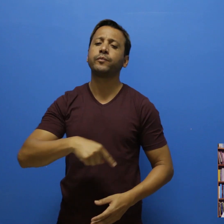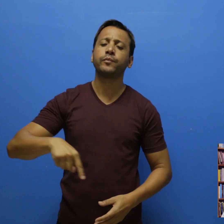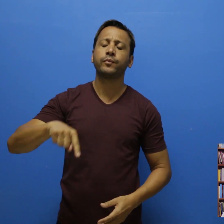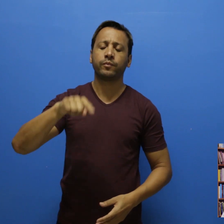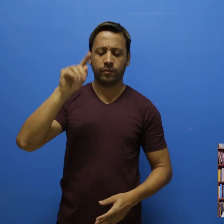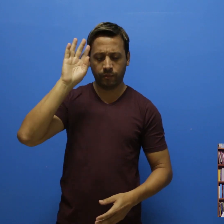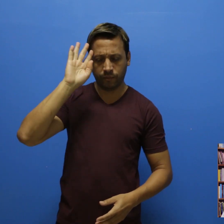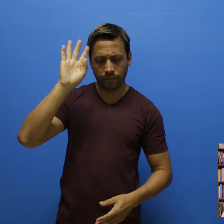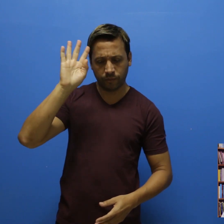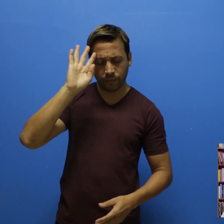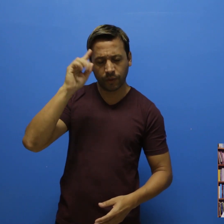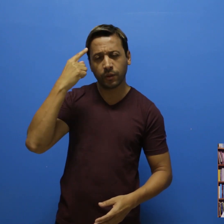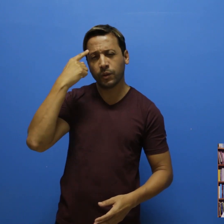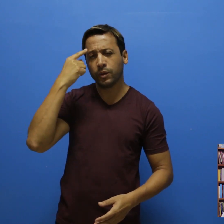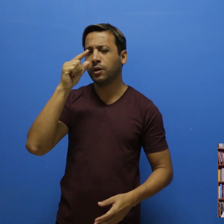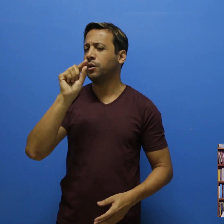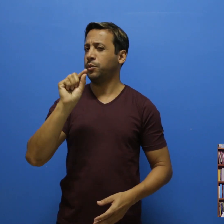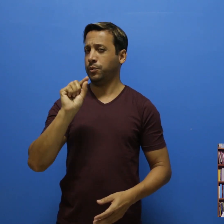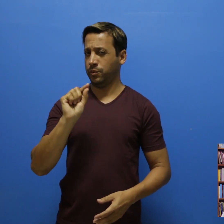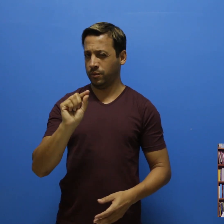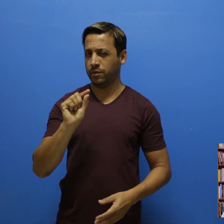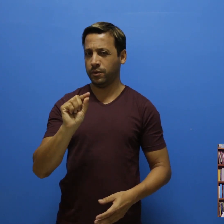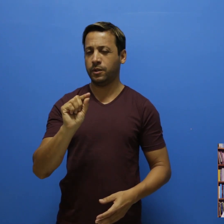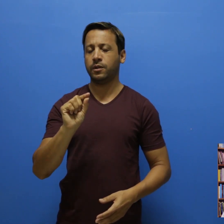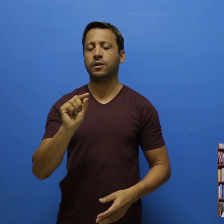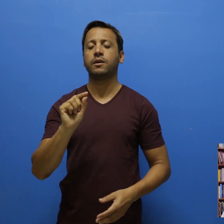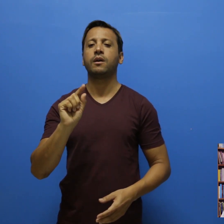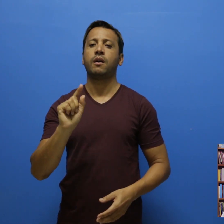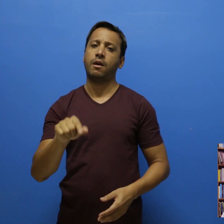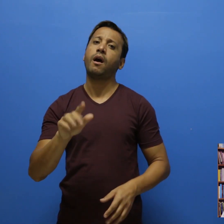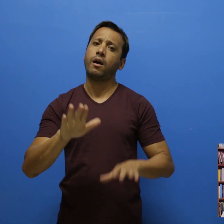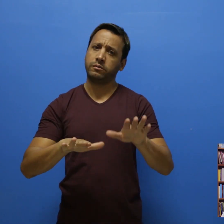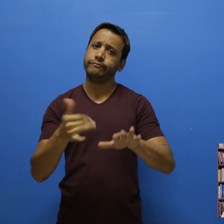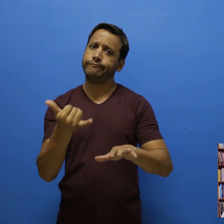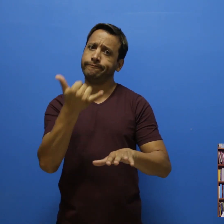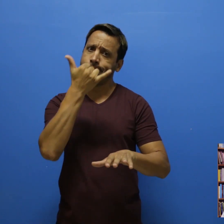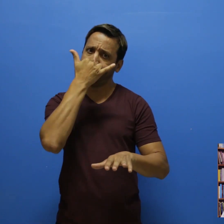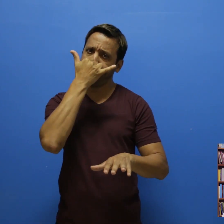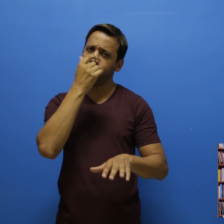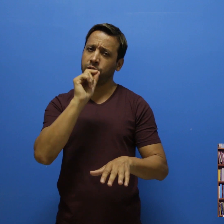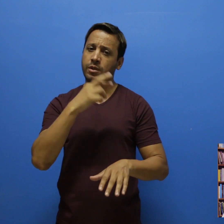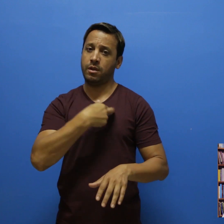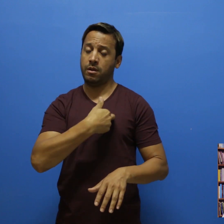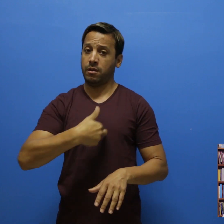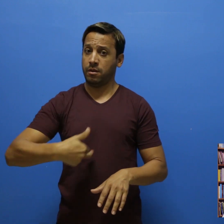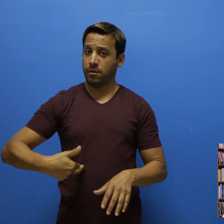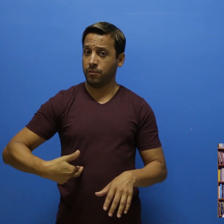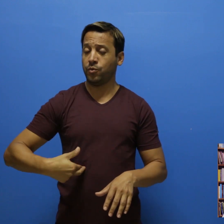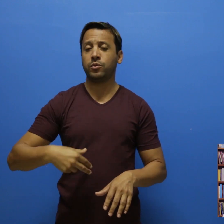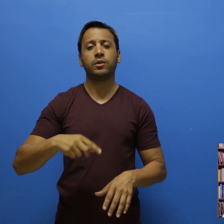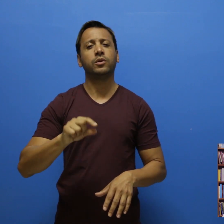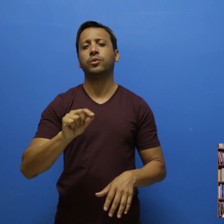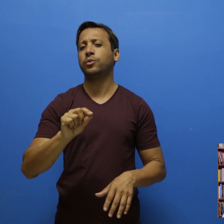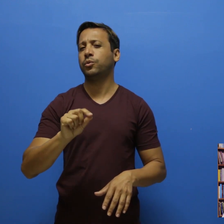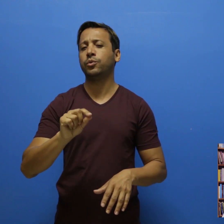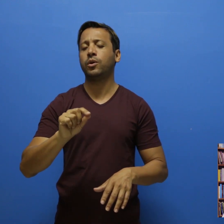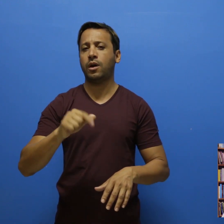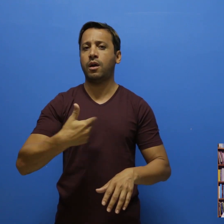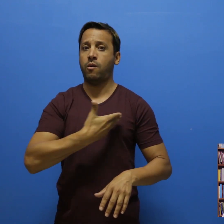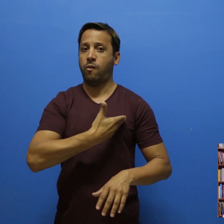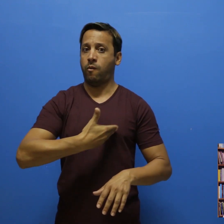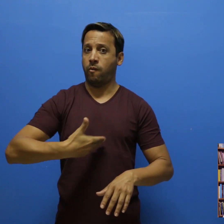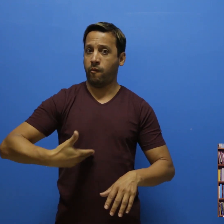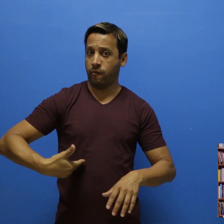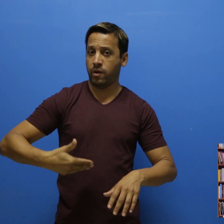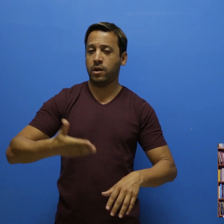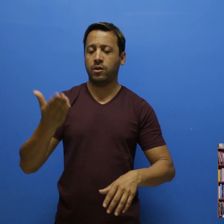a gente tem uma ideia, que é uma ideia equivocada, de que a república foi um